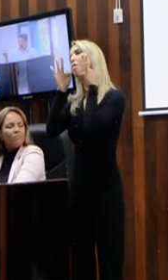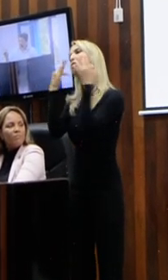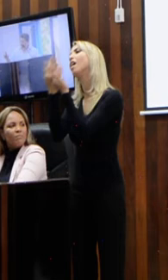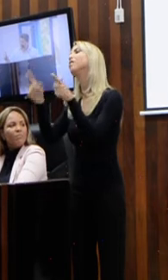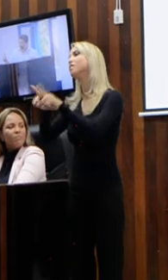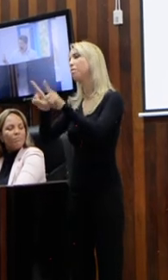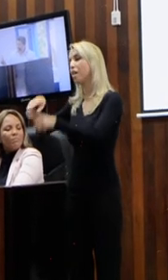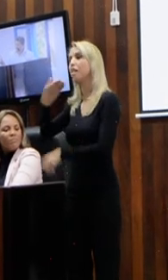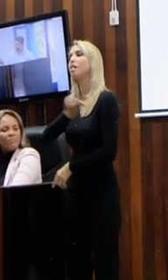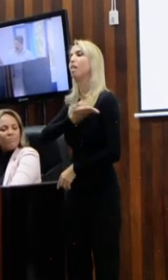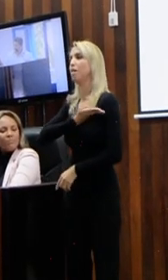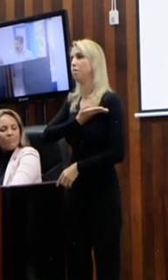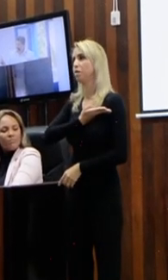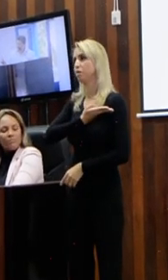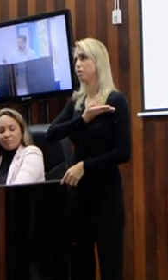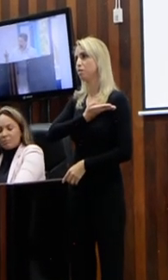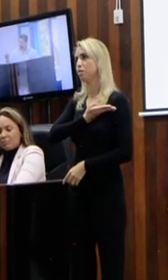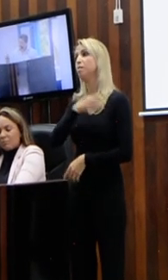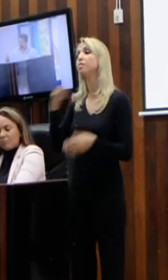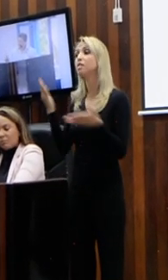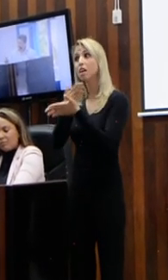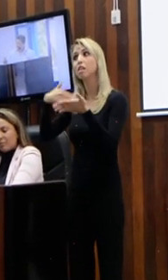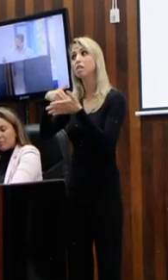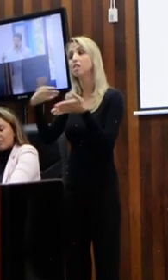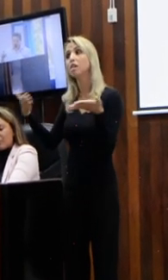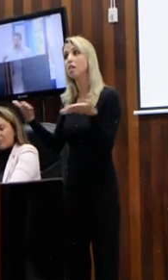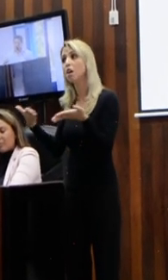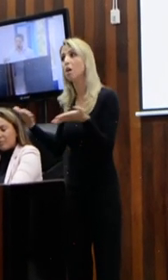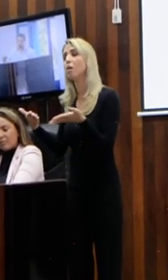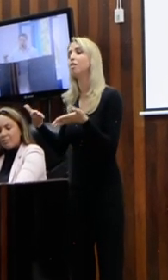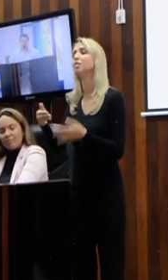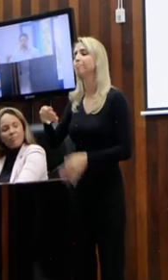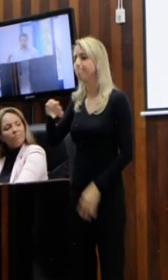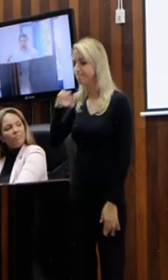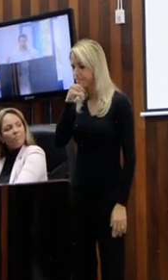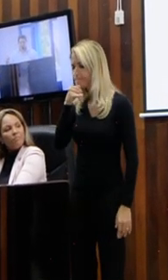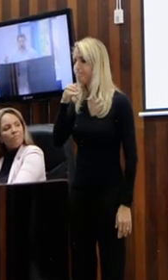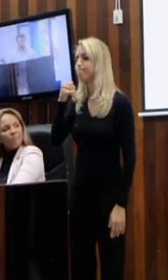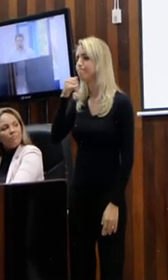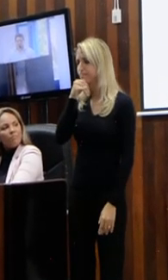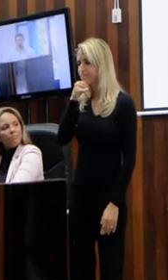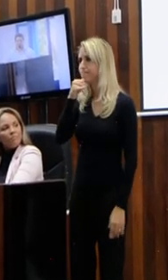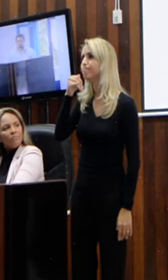e amigos, que até hoje lamentam